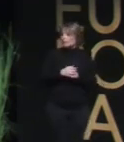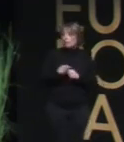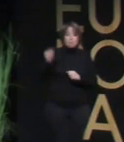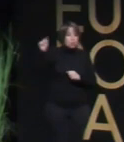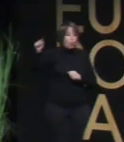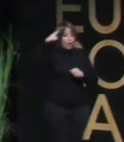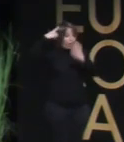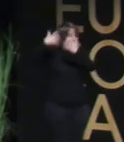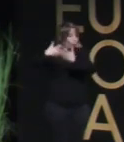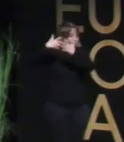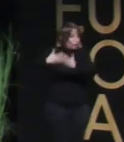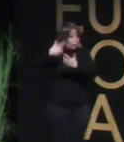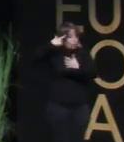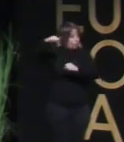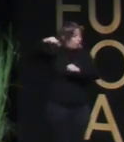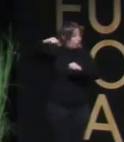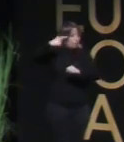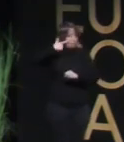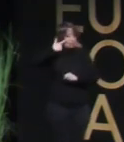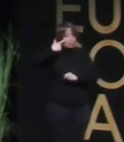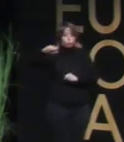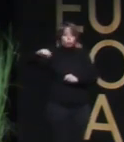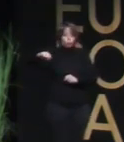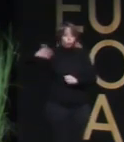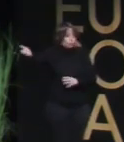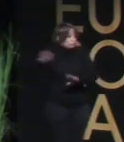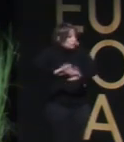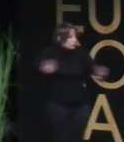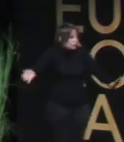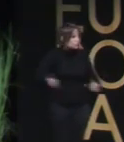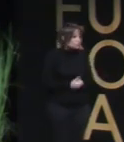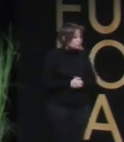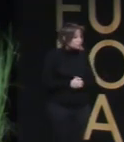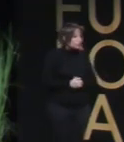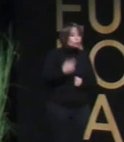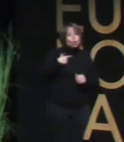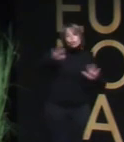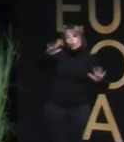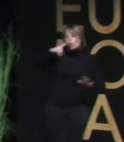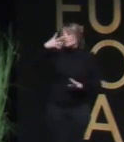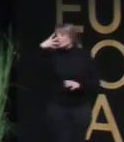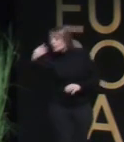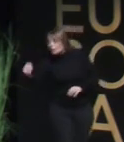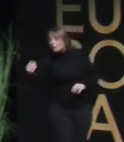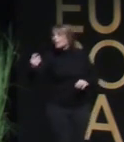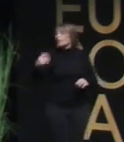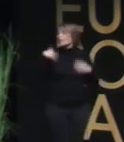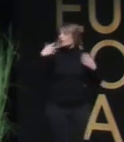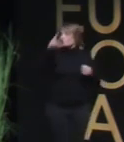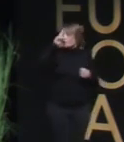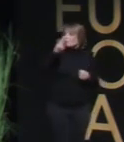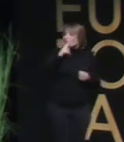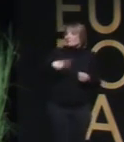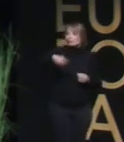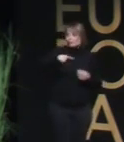su cerebro, el Stallone, el Rambo, lo que recibe es, te jodes. Y tú estás, no, entiéndeme, encima como padres queremos que nuestros